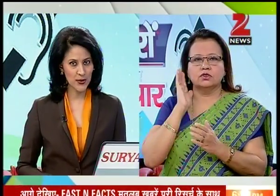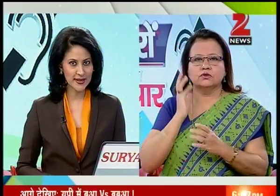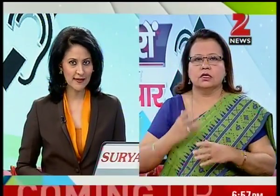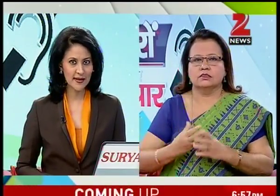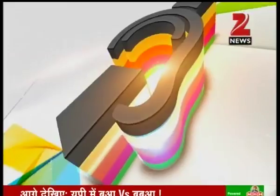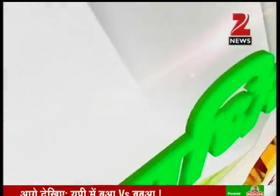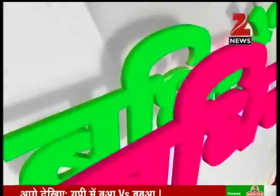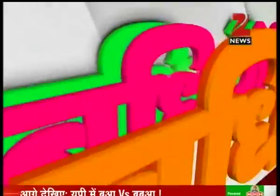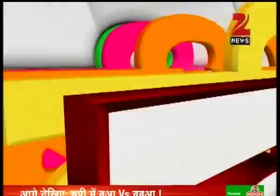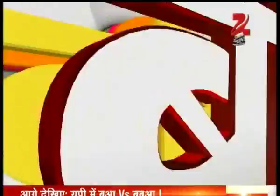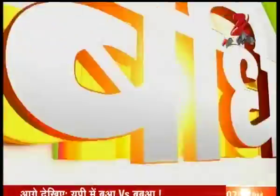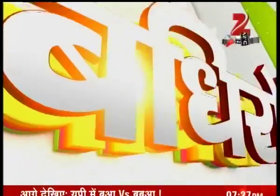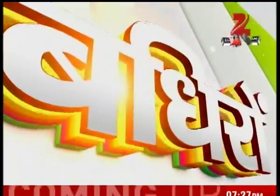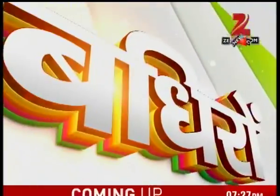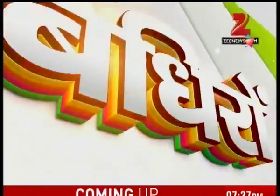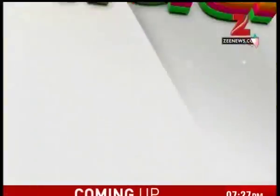नई खबरों के